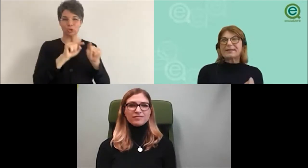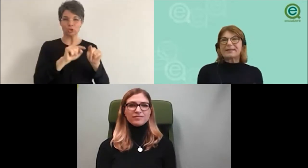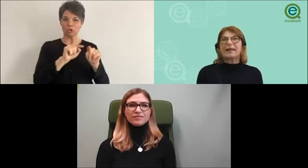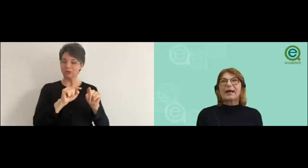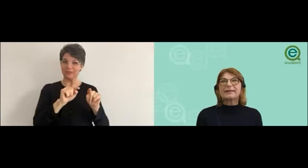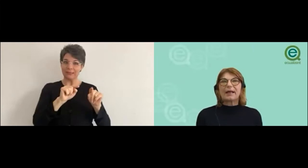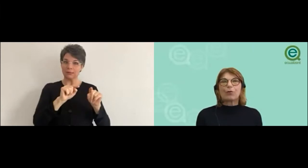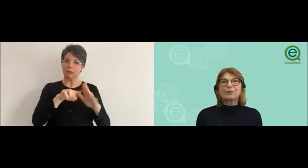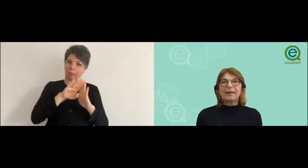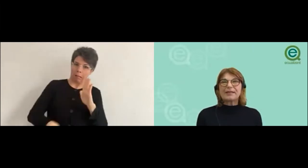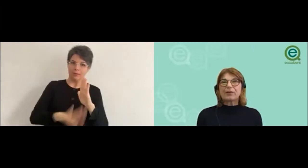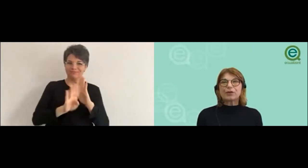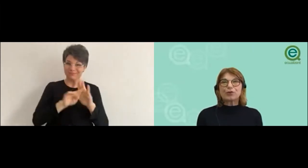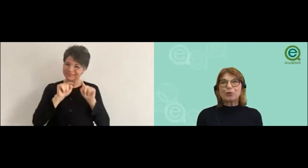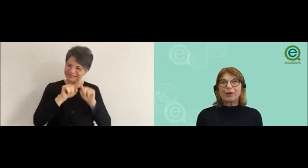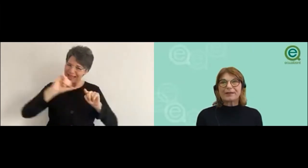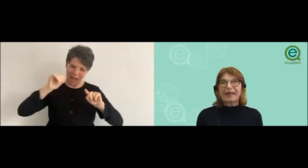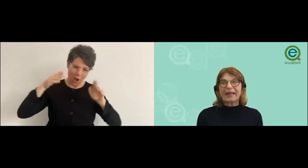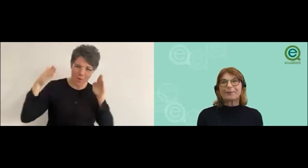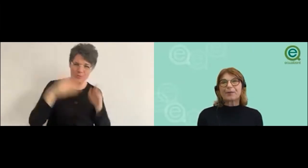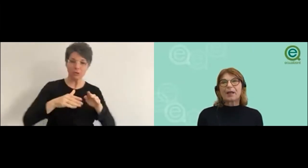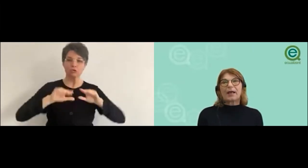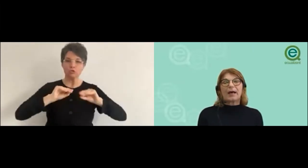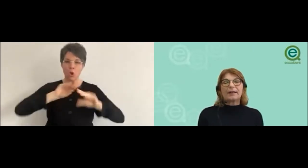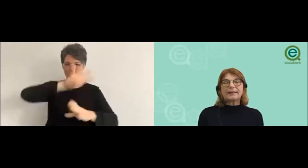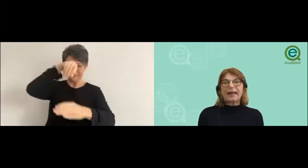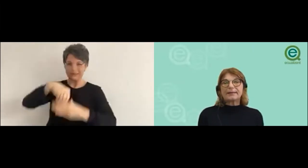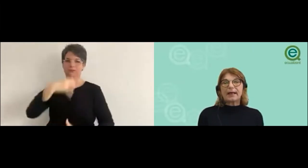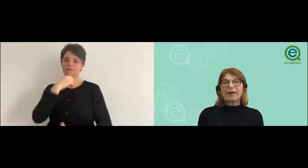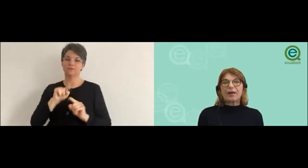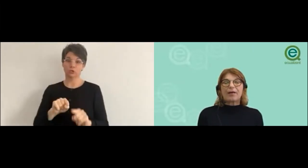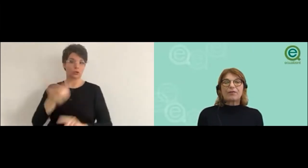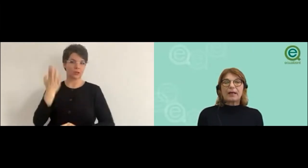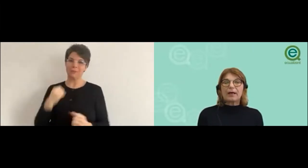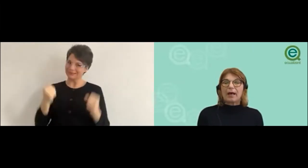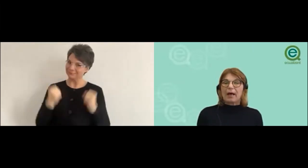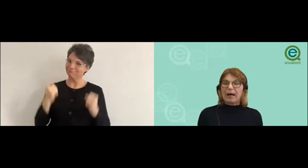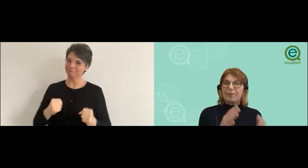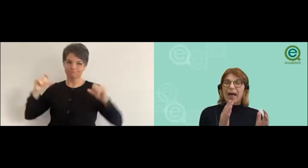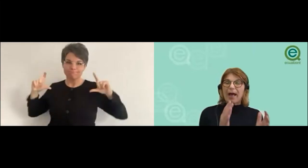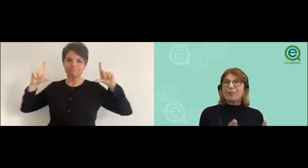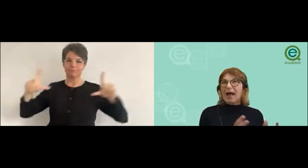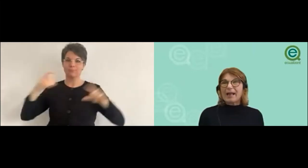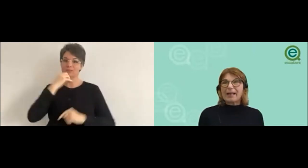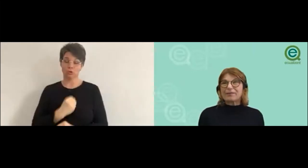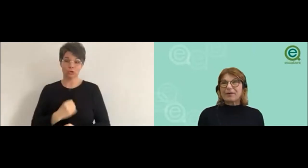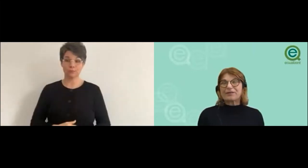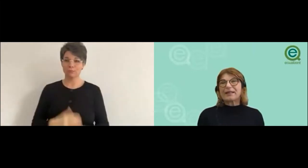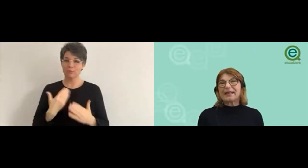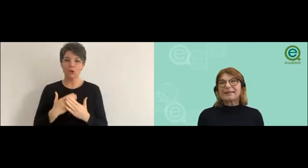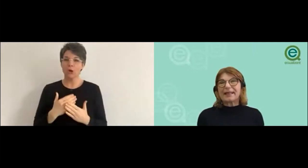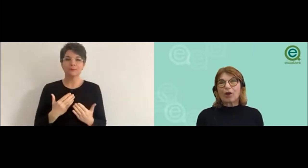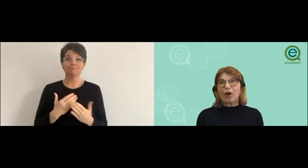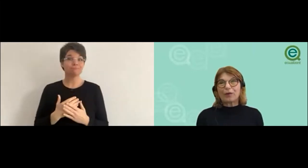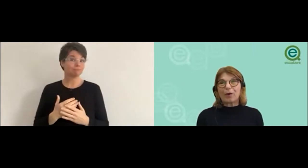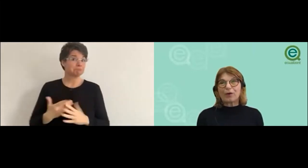Punkt ist, um den sich unsere Schulungen drehen. Das heißt, wir haben alles, was wir in den